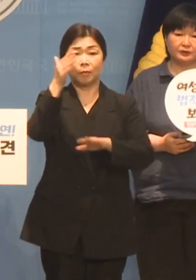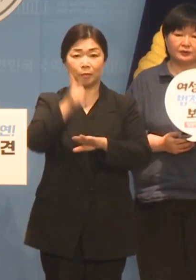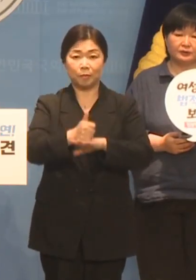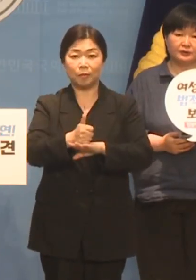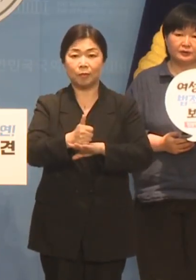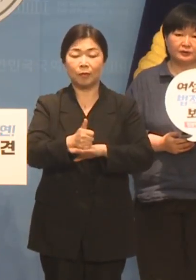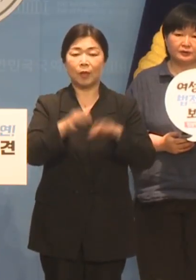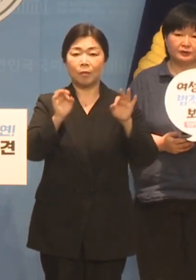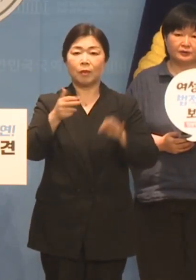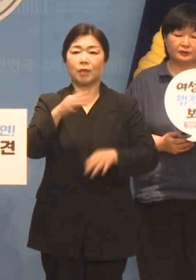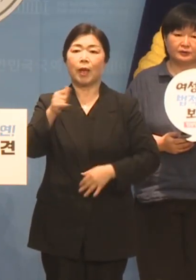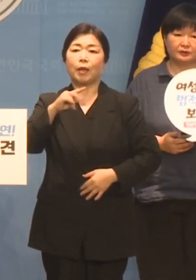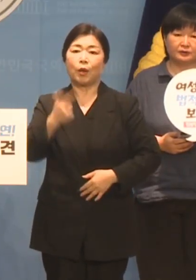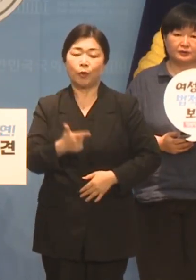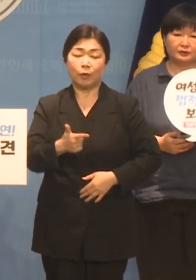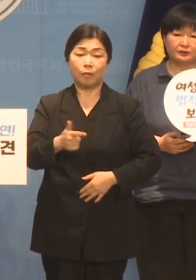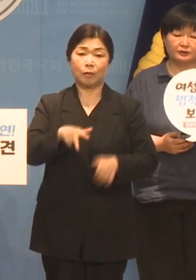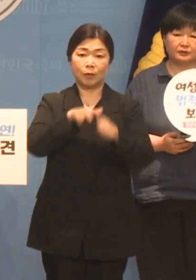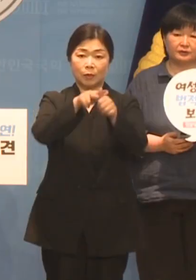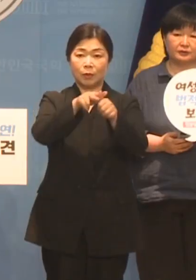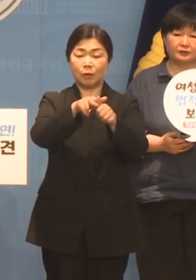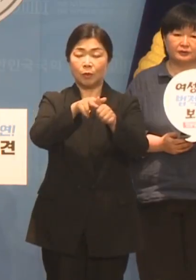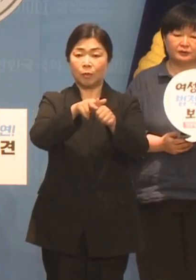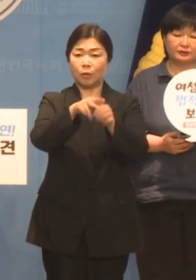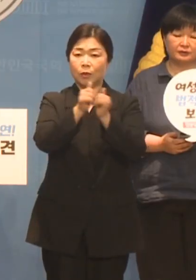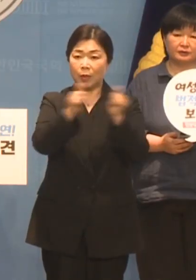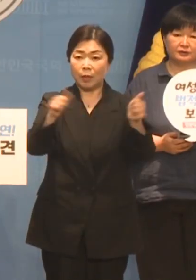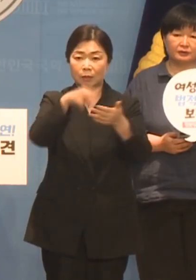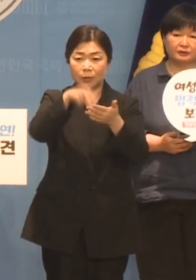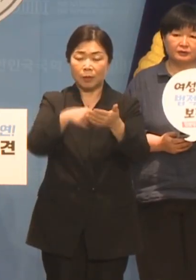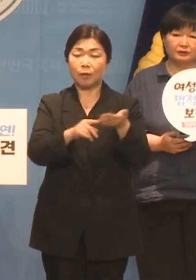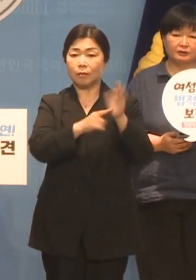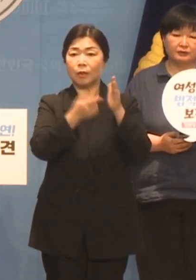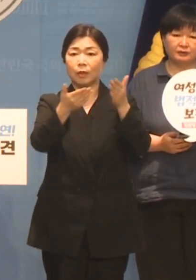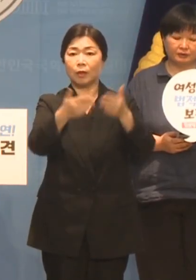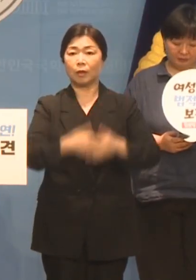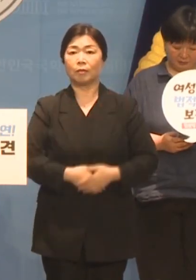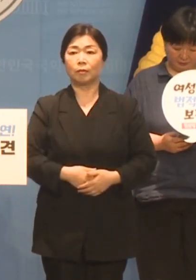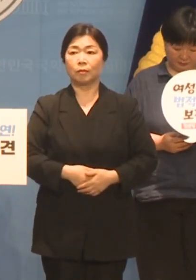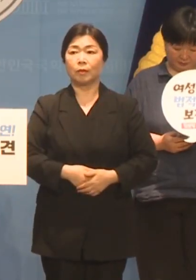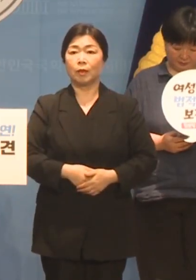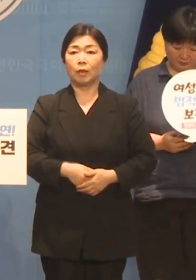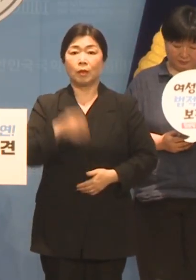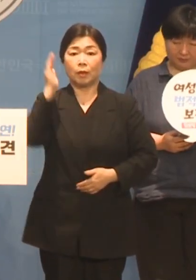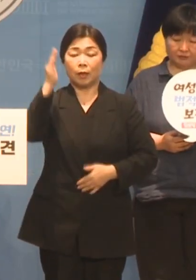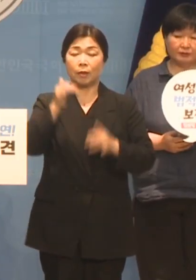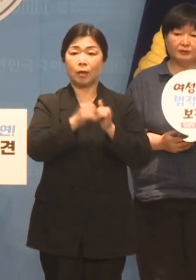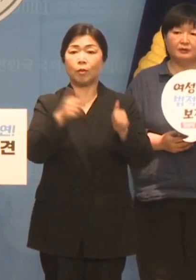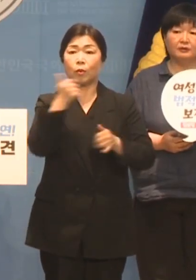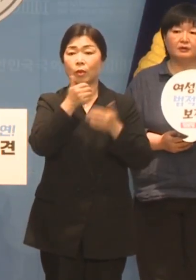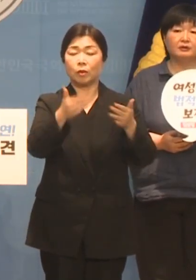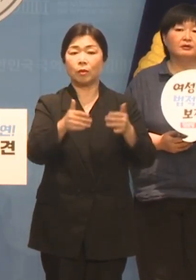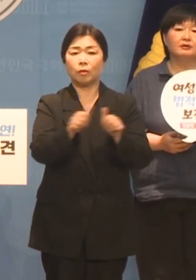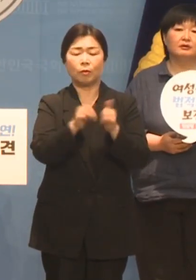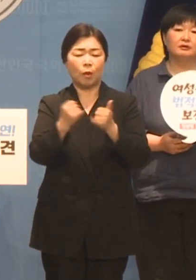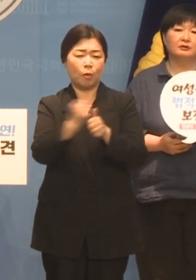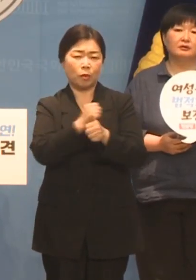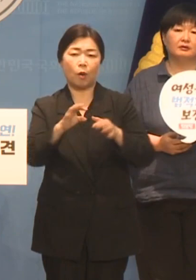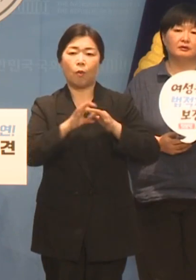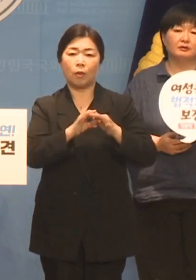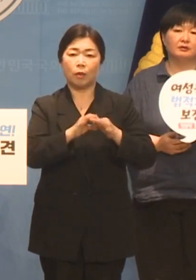순서로 김재원 후보의 기자회견문 낭독이 있겠습니다. 발언하실 분들 소개를 드리면 젠더폭력